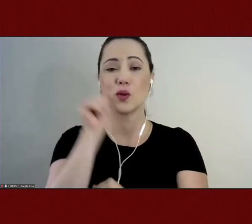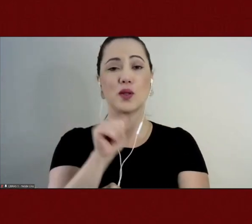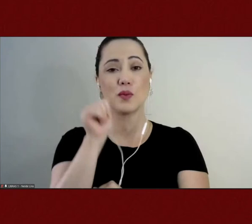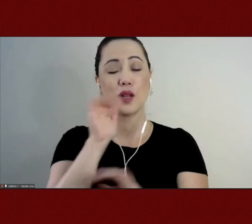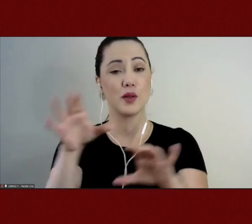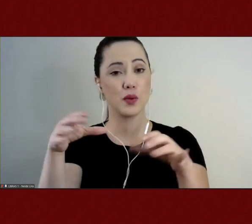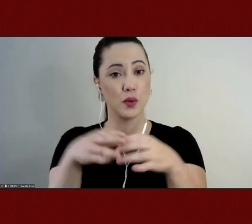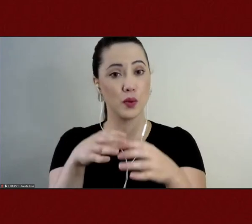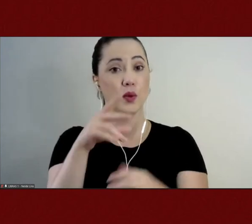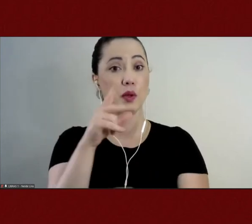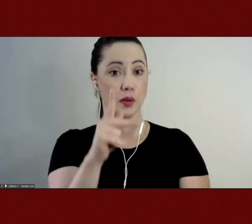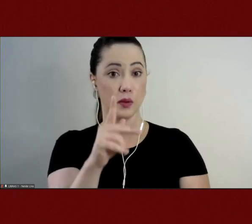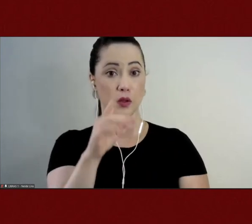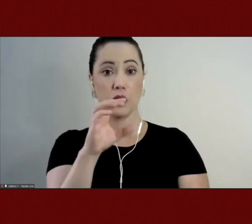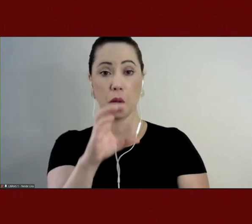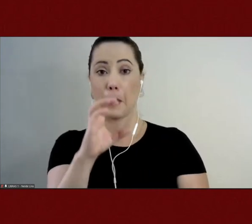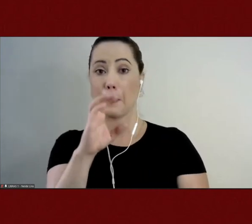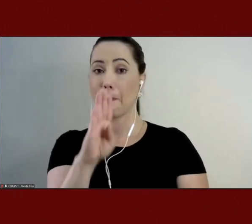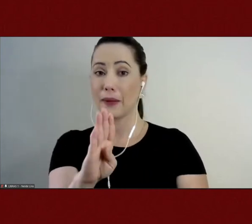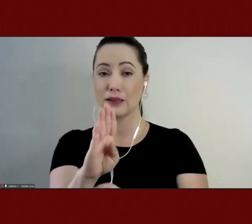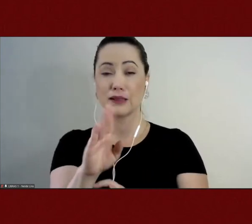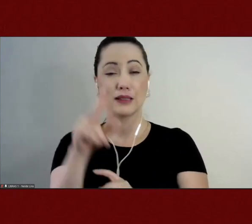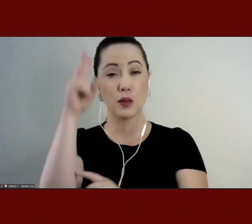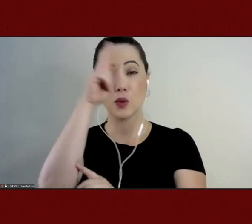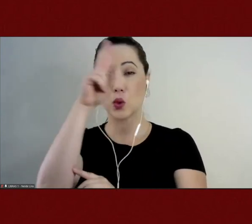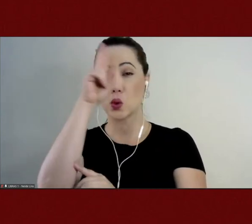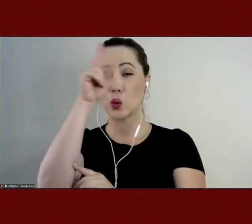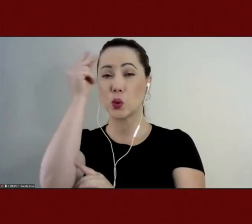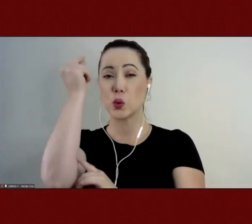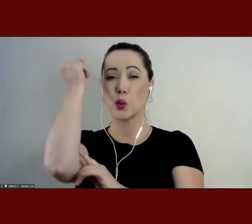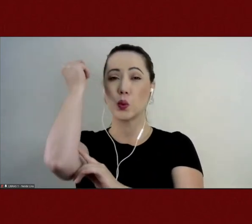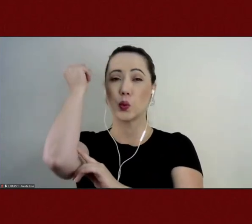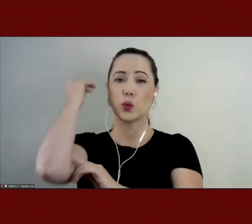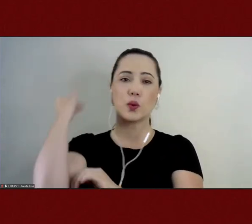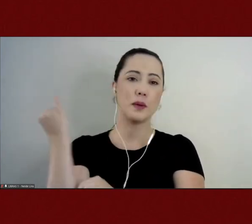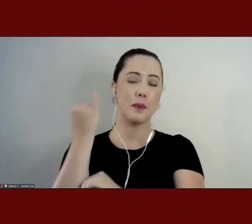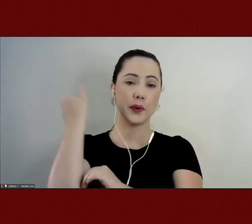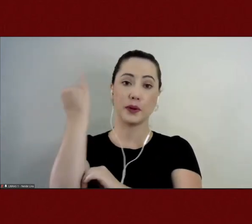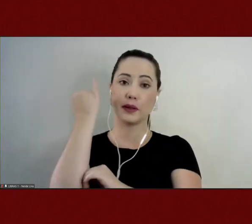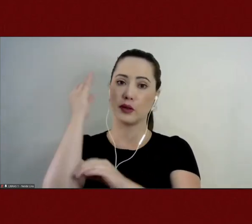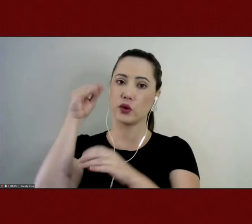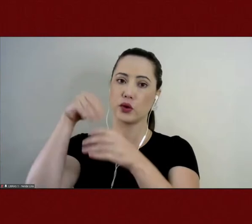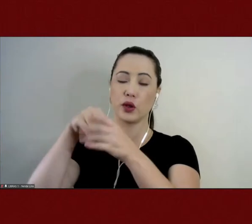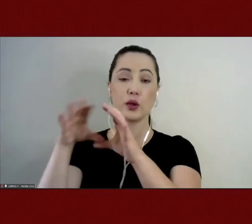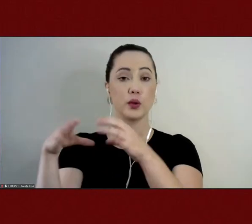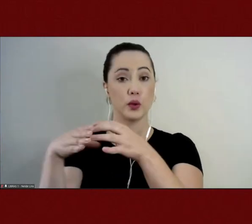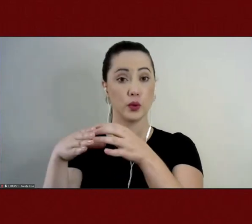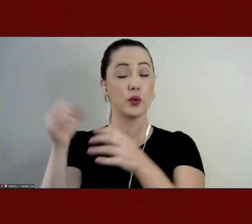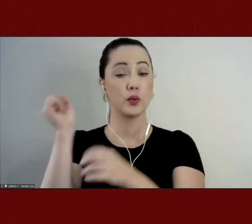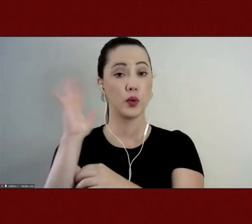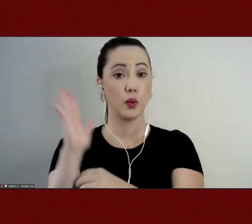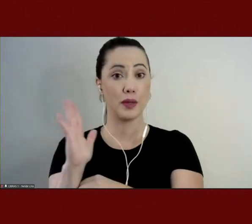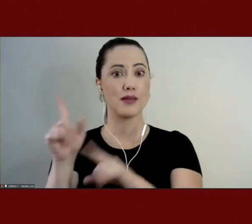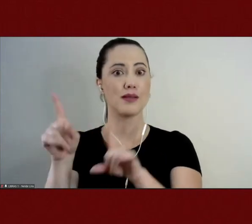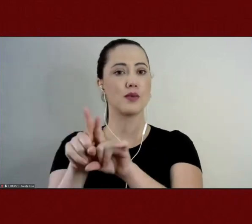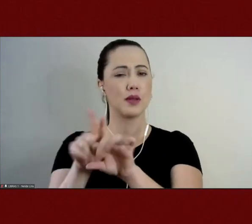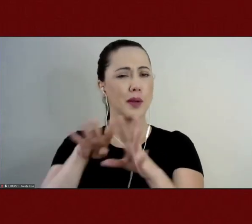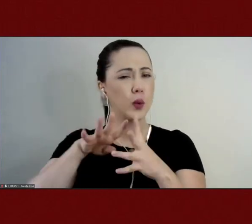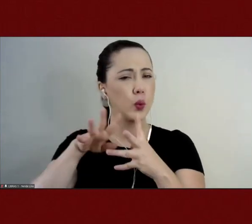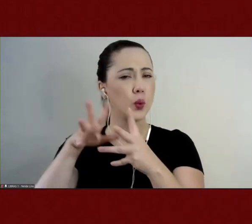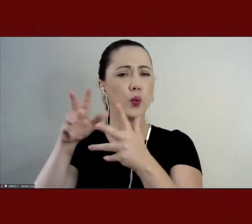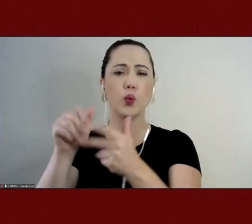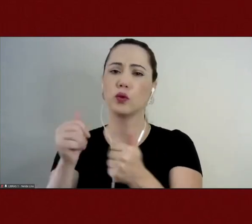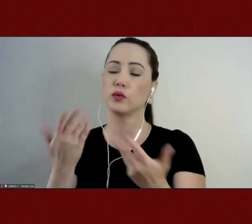história importante, as mulheres têm uma história importante no PCB, não só no Brasil, mas no mundo todo, e